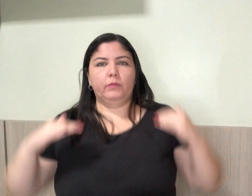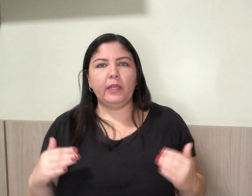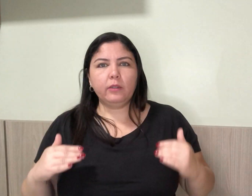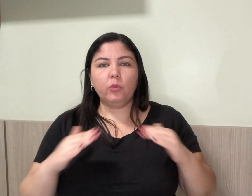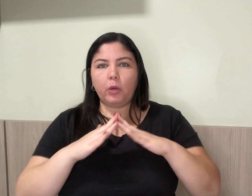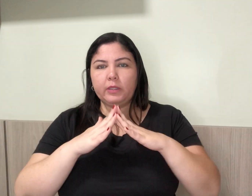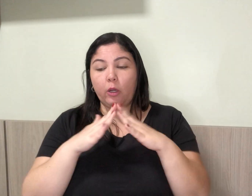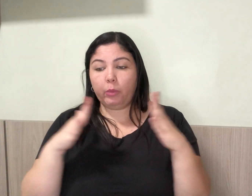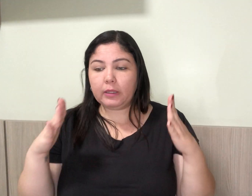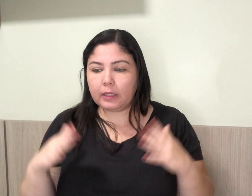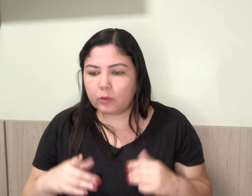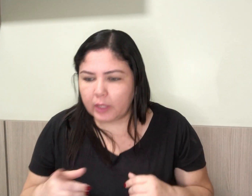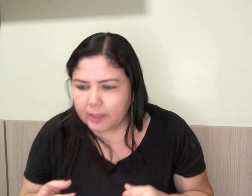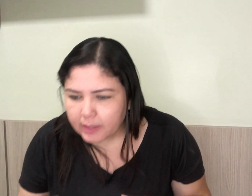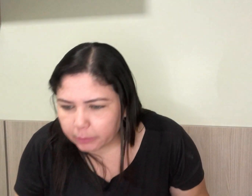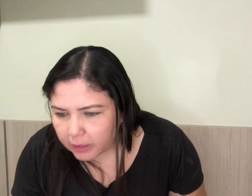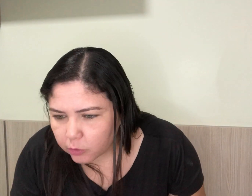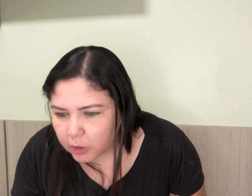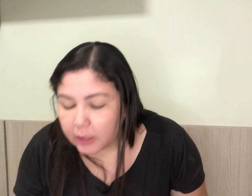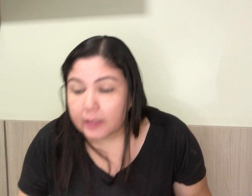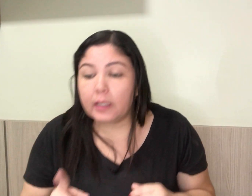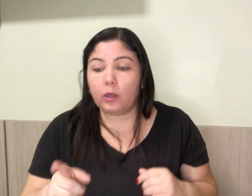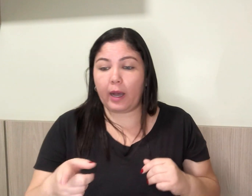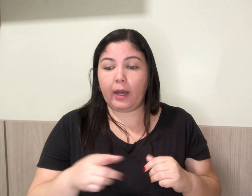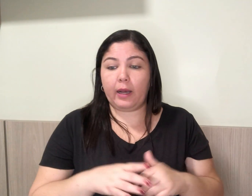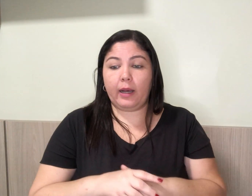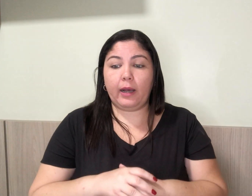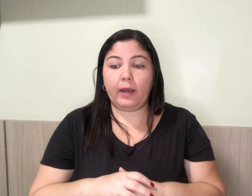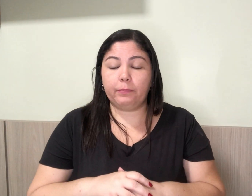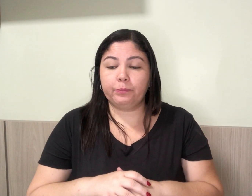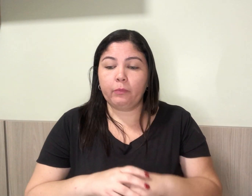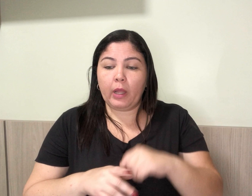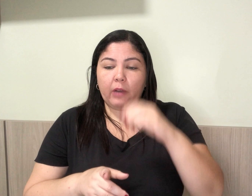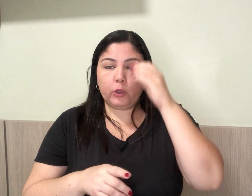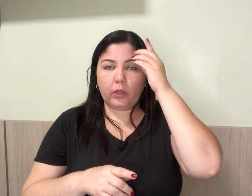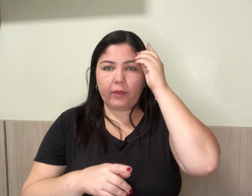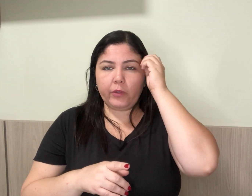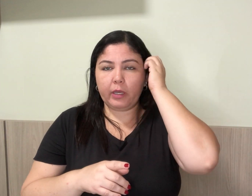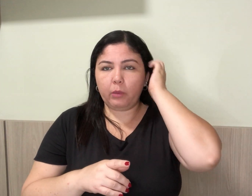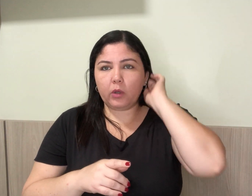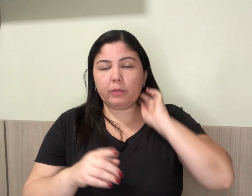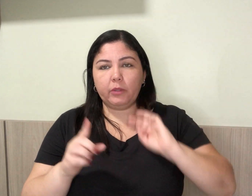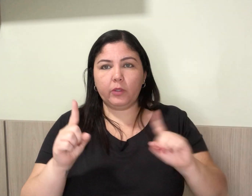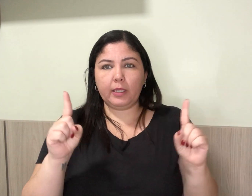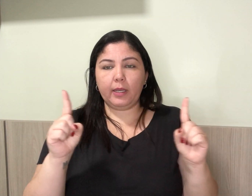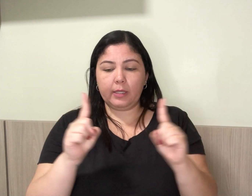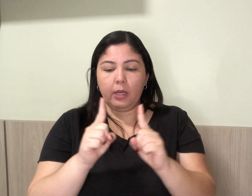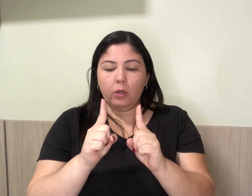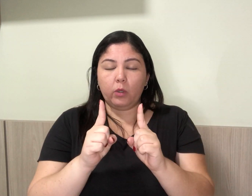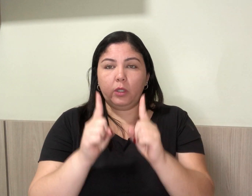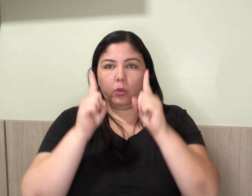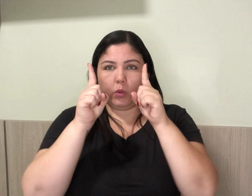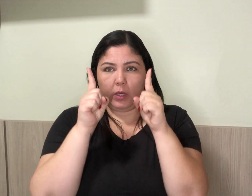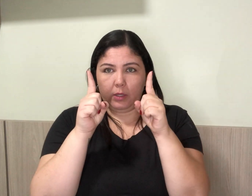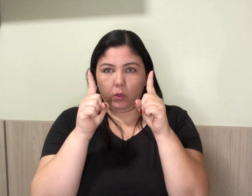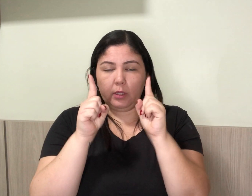né? Então, eu posso ir aumentando. Nesse exemplo, ela utiliza a fotografia, mostra pra vocês quando eu uso isso daqui.